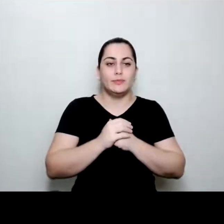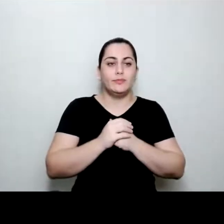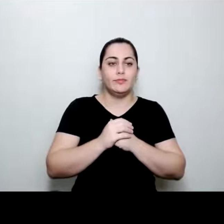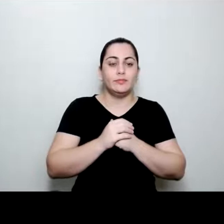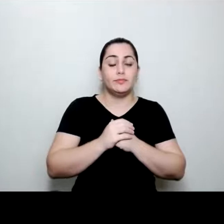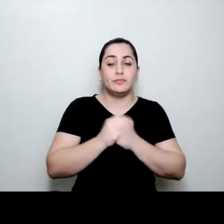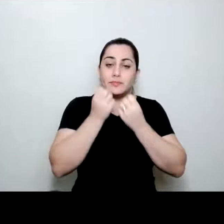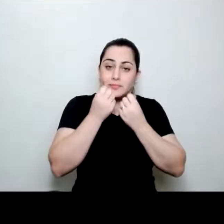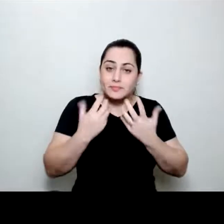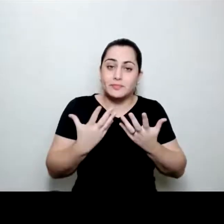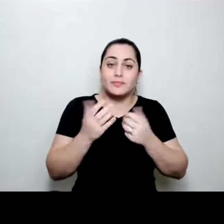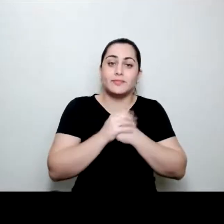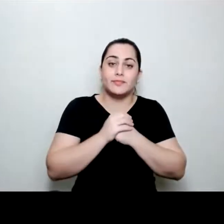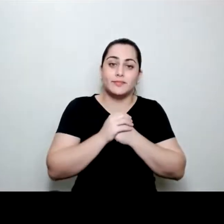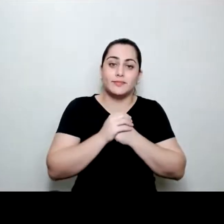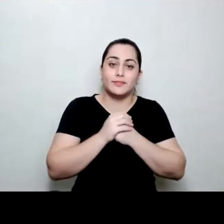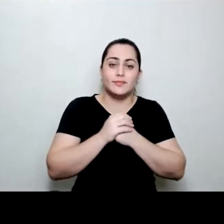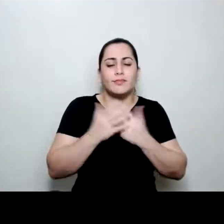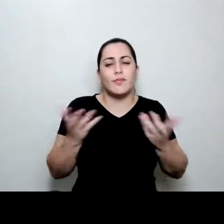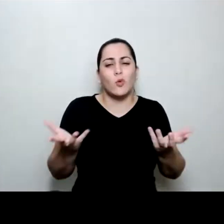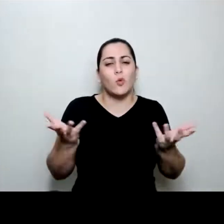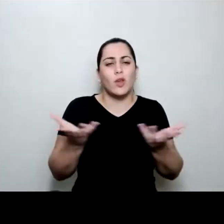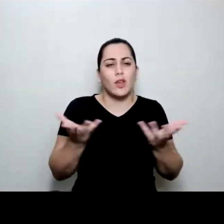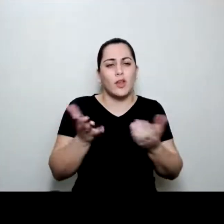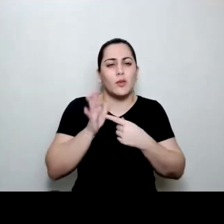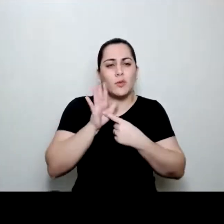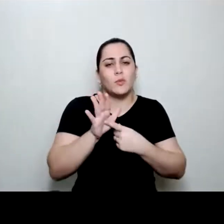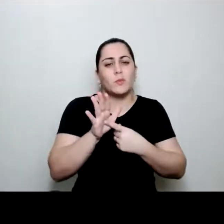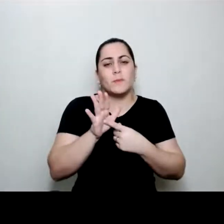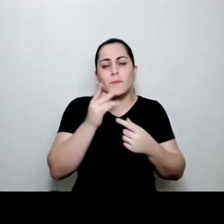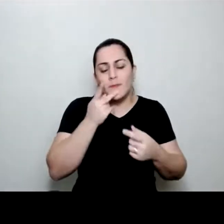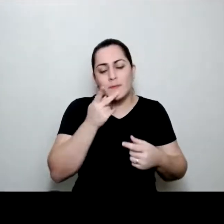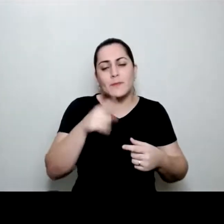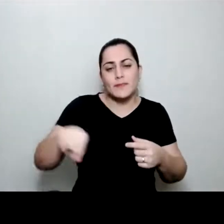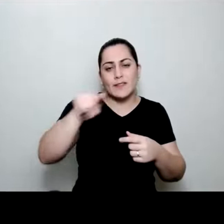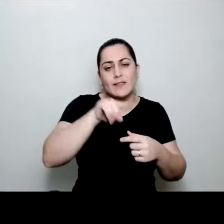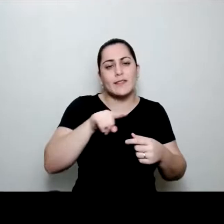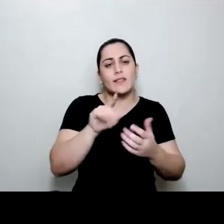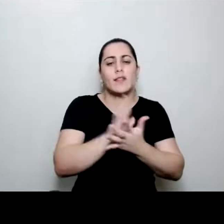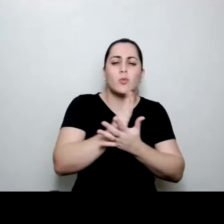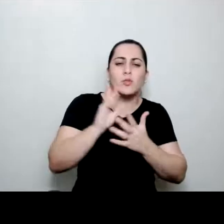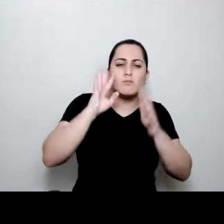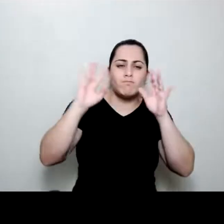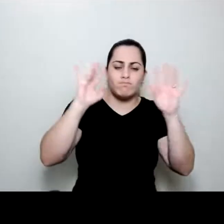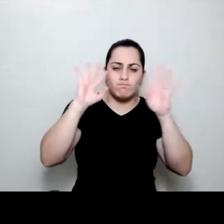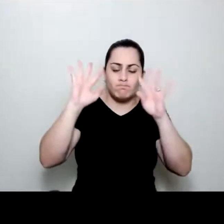Bom, hoje eu gostaria de compartilhar com vocês algumas reflexões